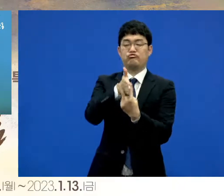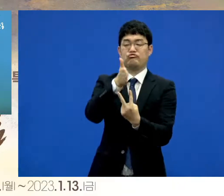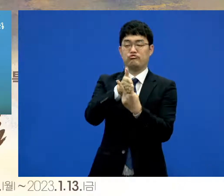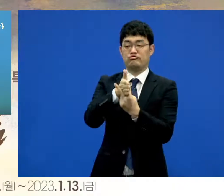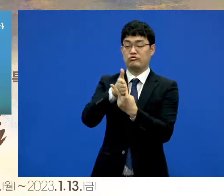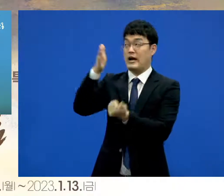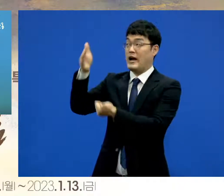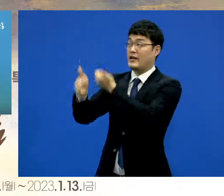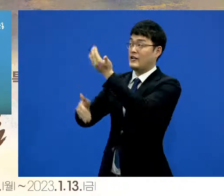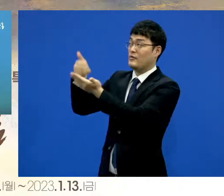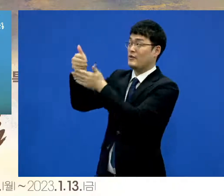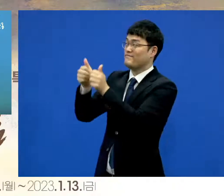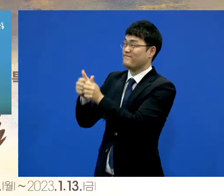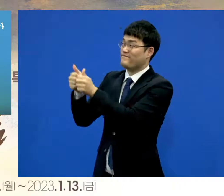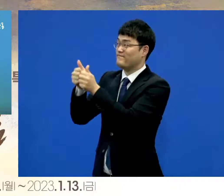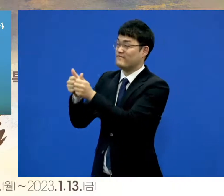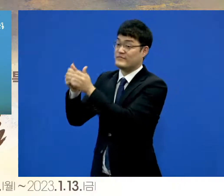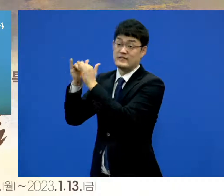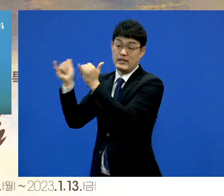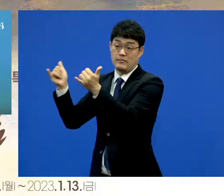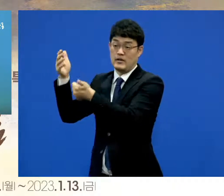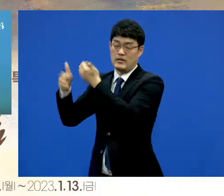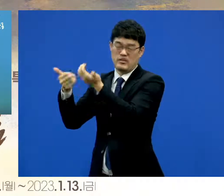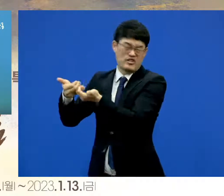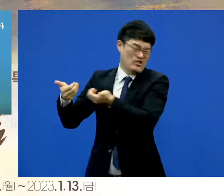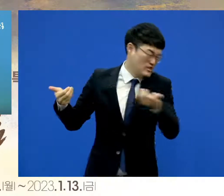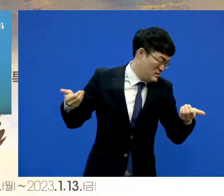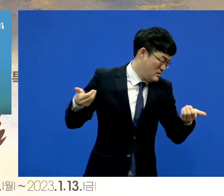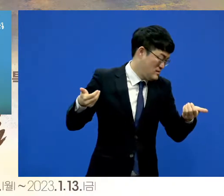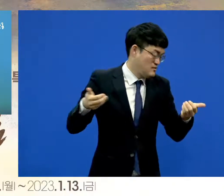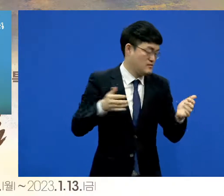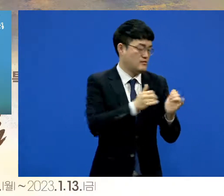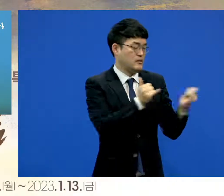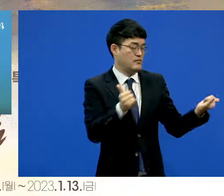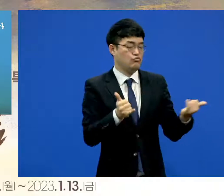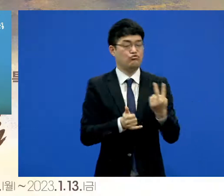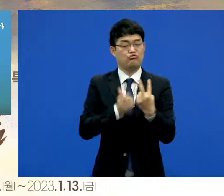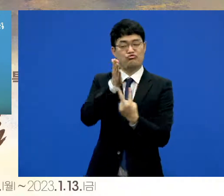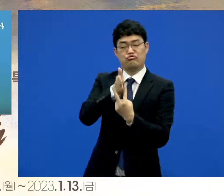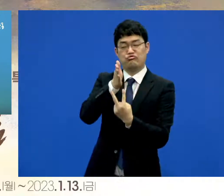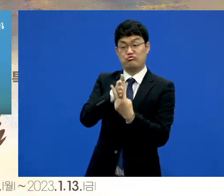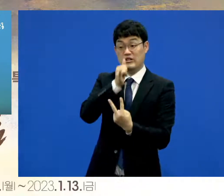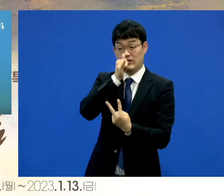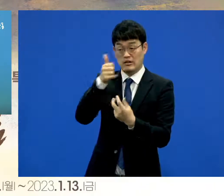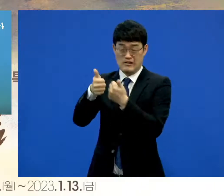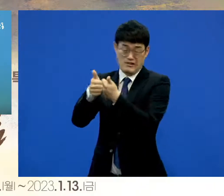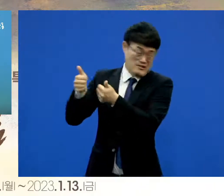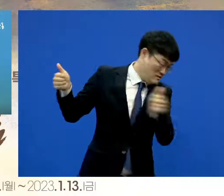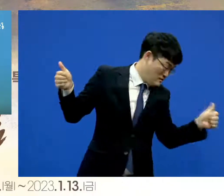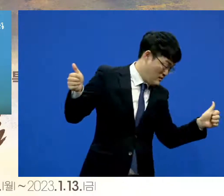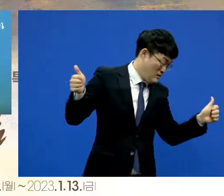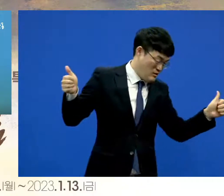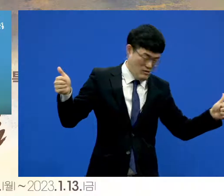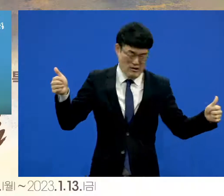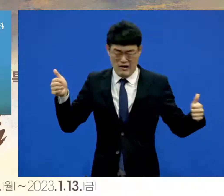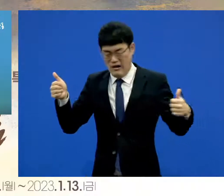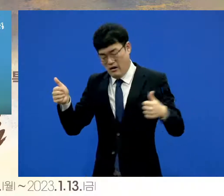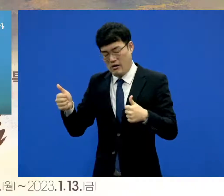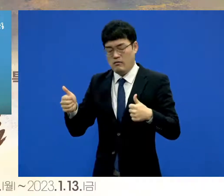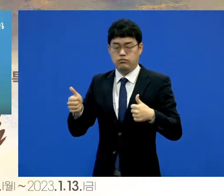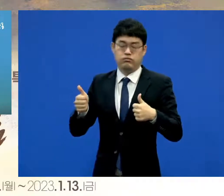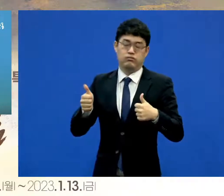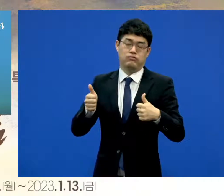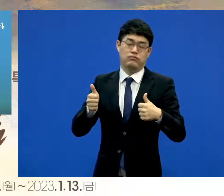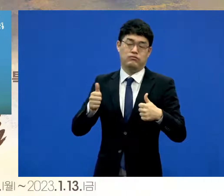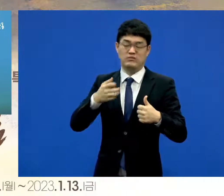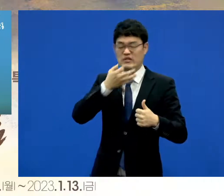자, 그런데 떠나간 인간이 돌아오는 길은 멀고도 험하다는 것입니다. 떠났는데 안 돌아올 수 있어요.